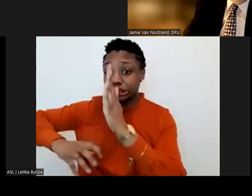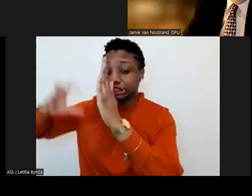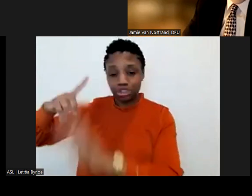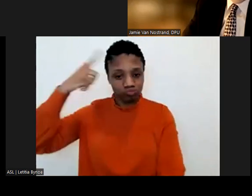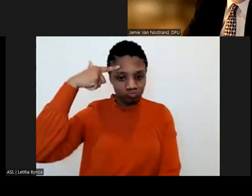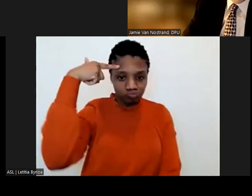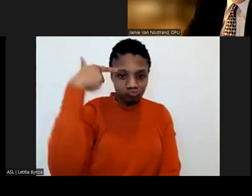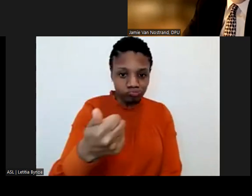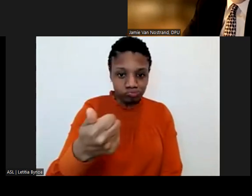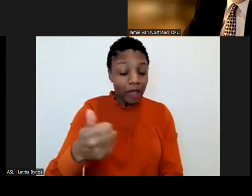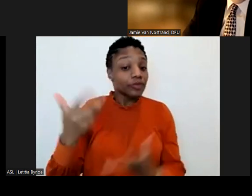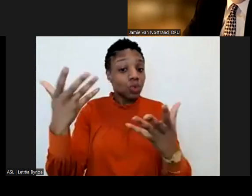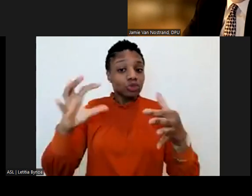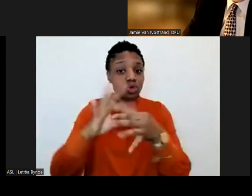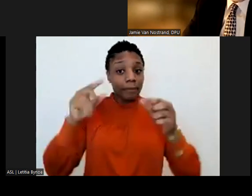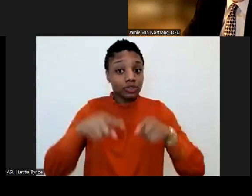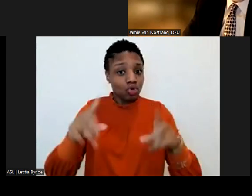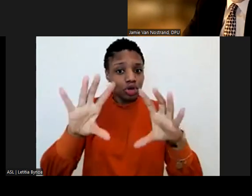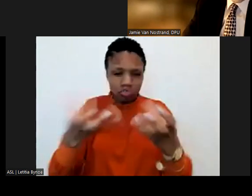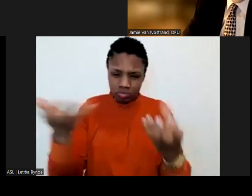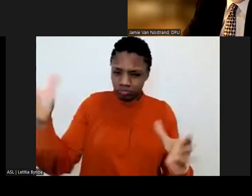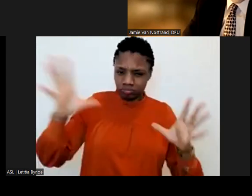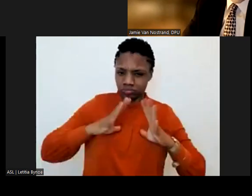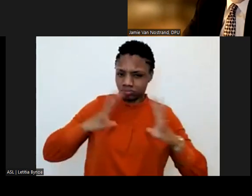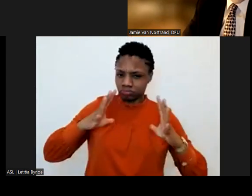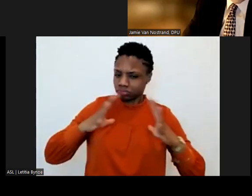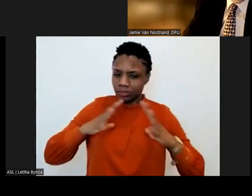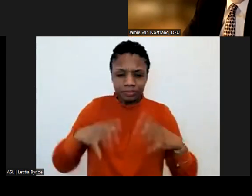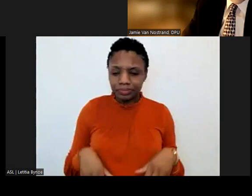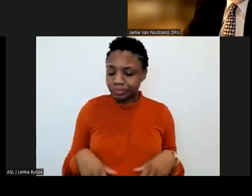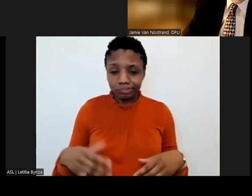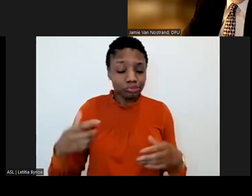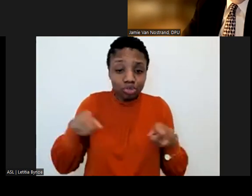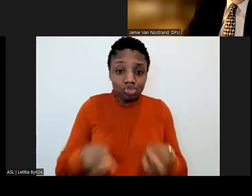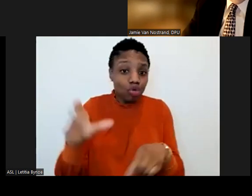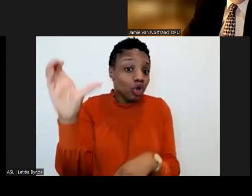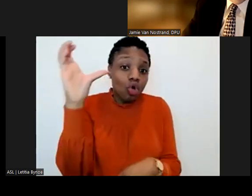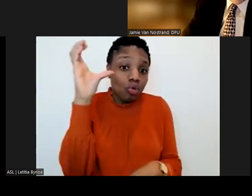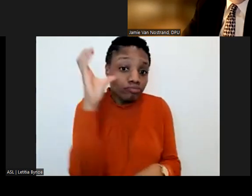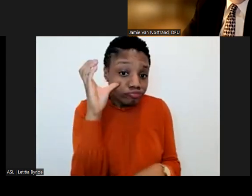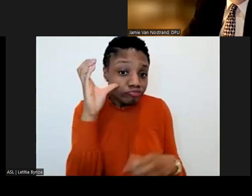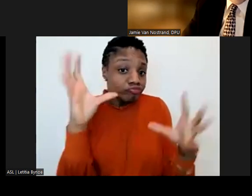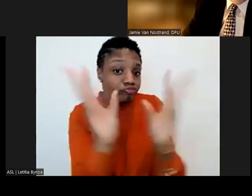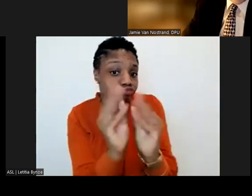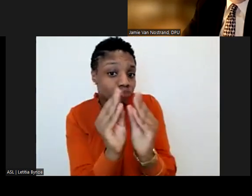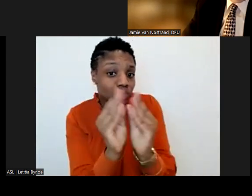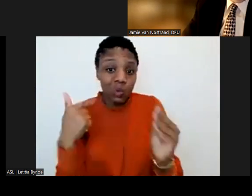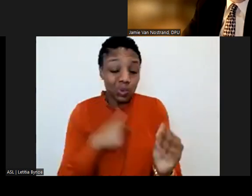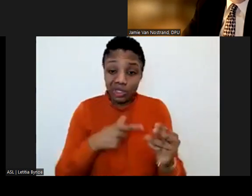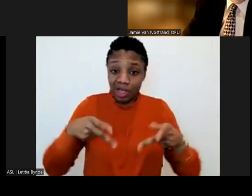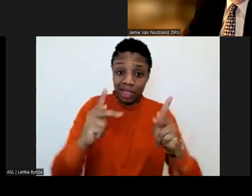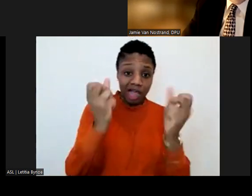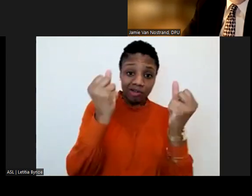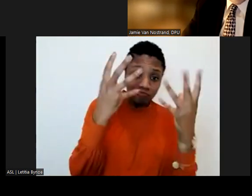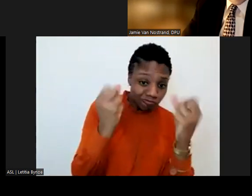sí podemos si van a hacer un comentario como grupo cuando veamos las audiencias públicas